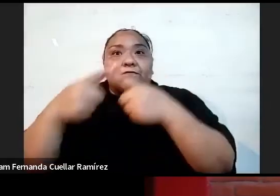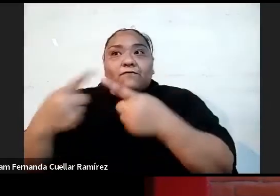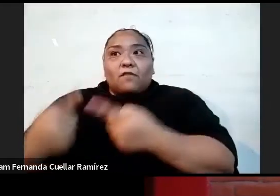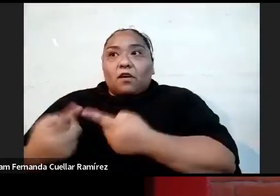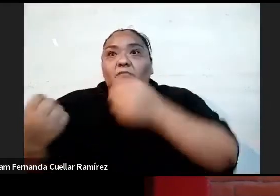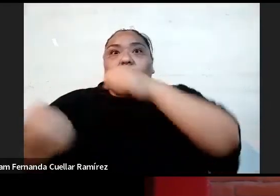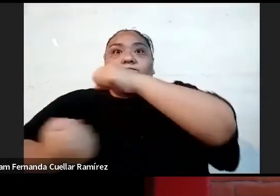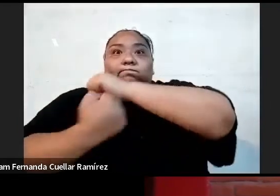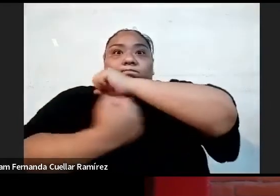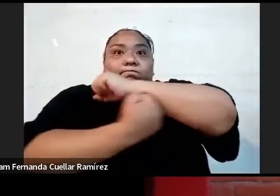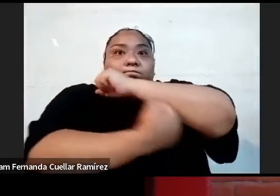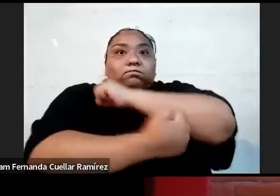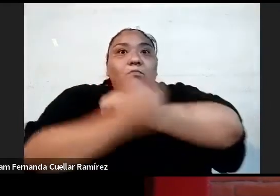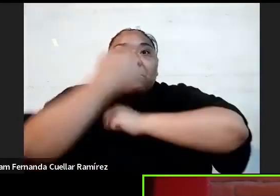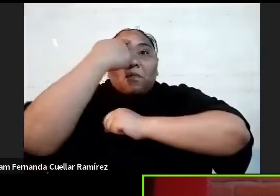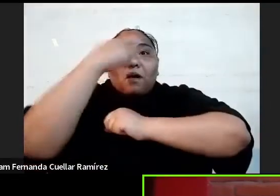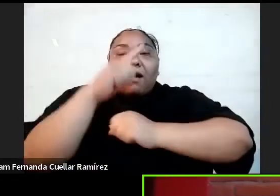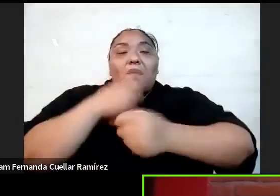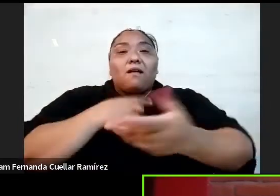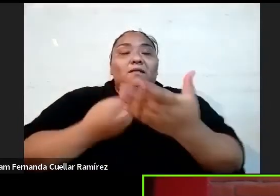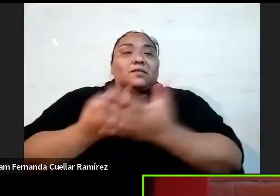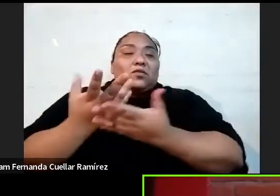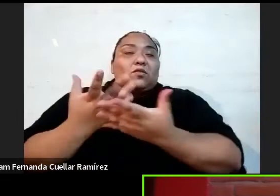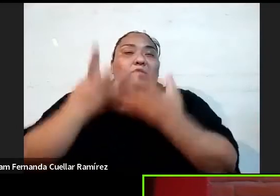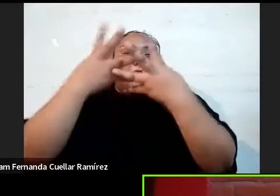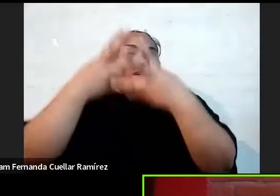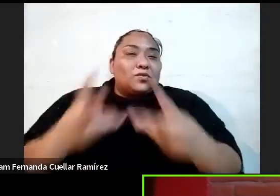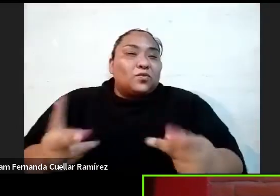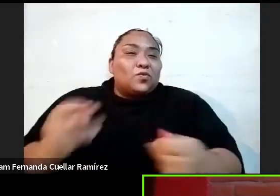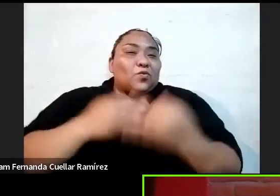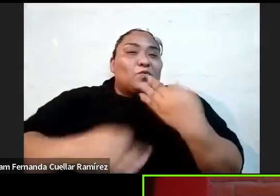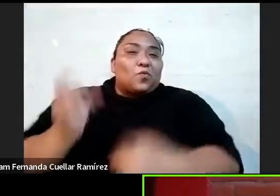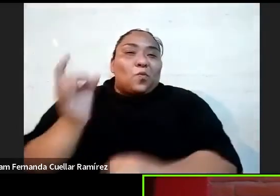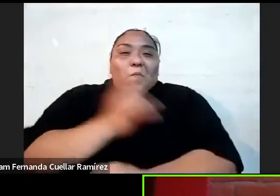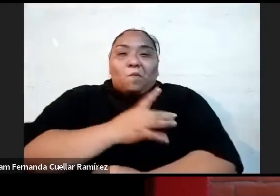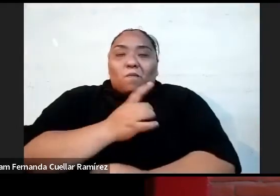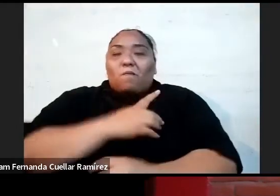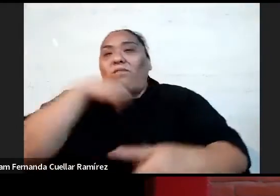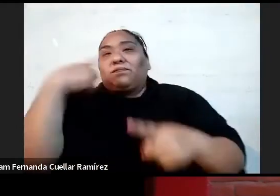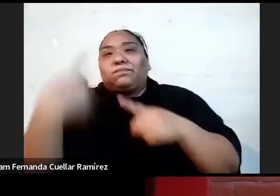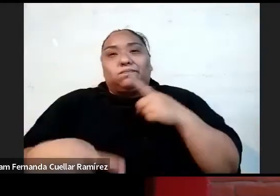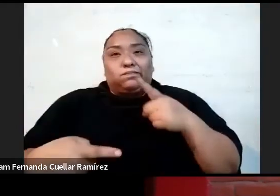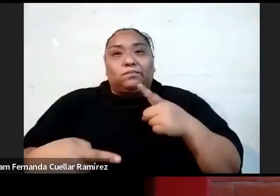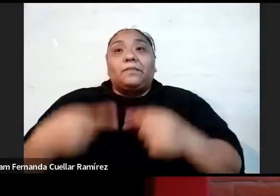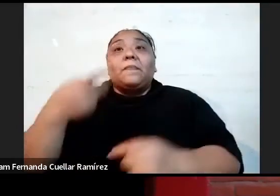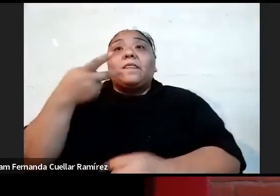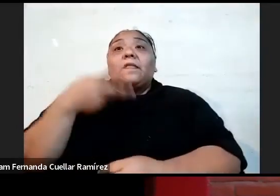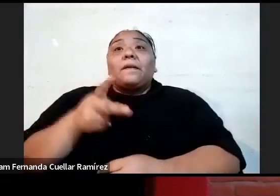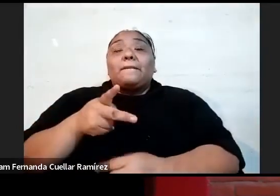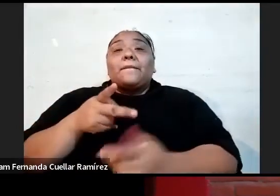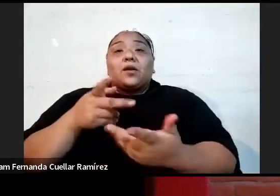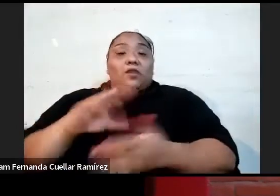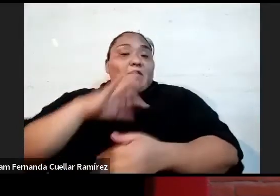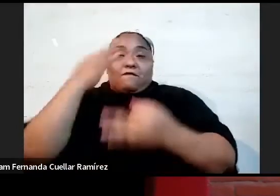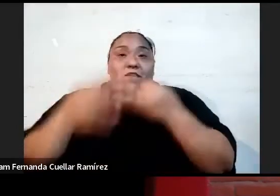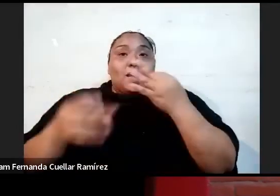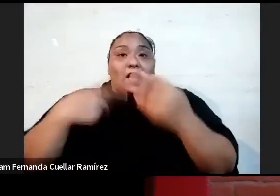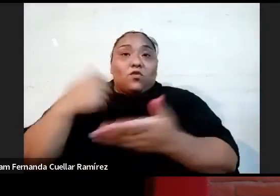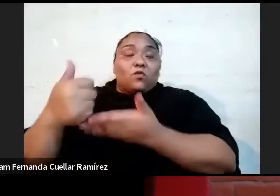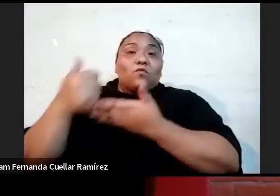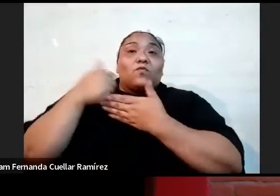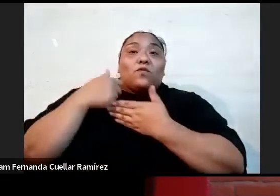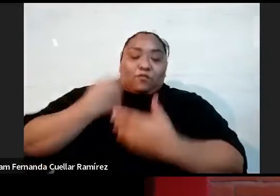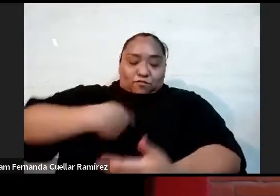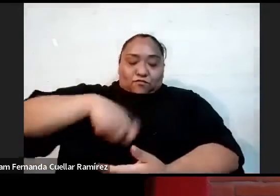a estos miedos, que bueno, al final pues eso nos va definiendo también, ¿no? Sí. Y